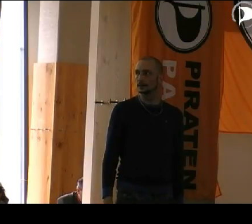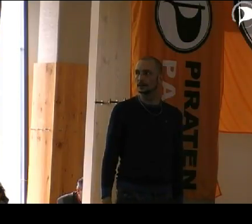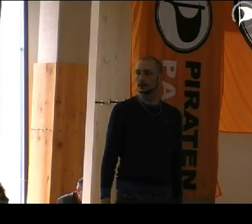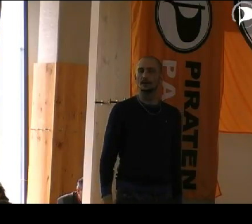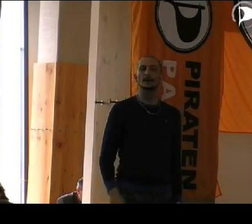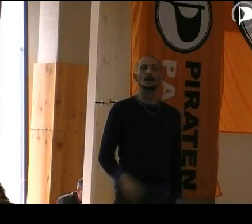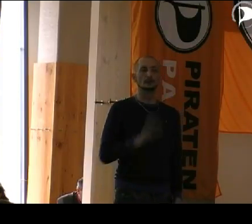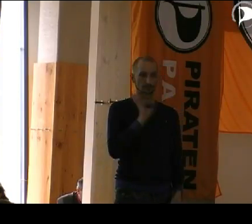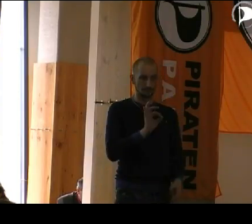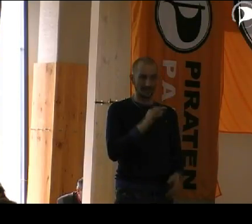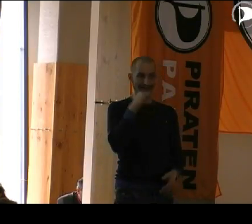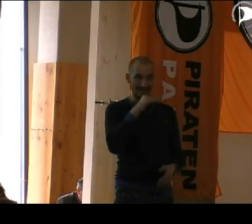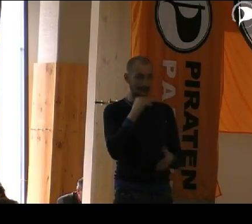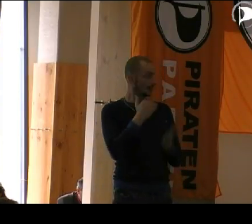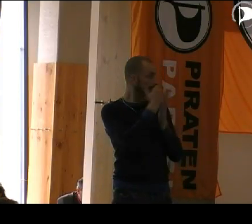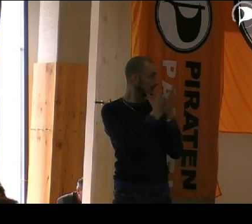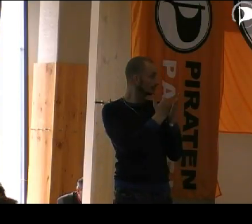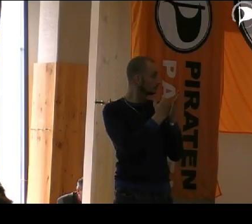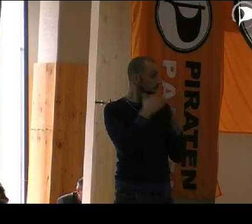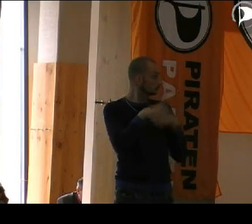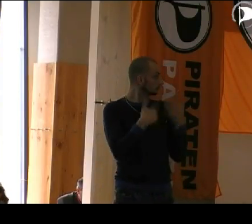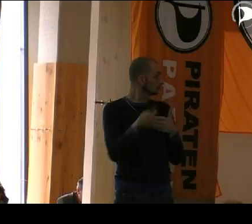das ist etwas das ich